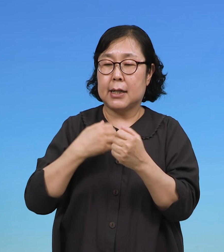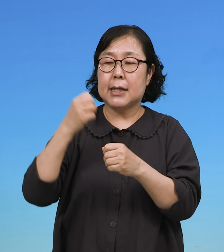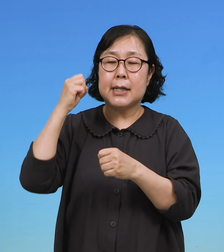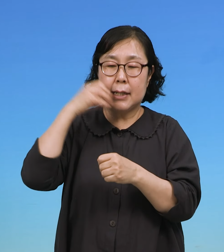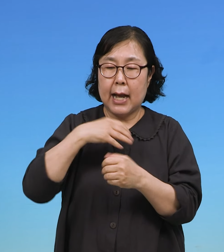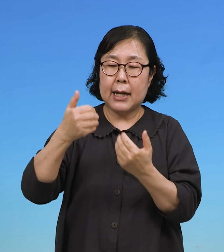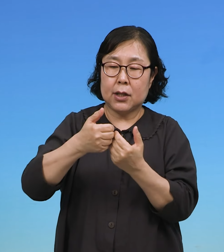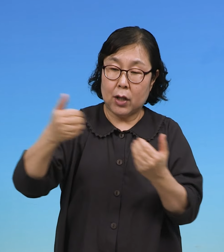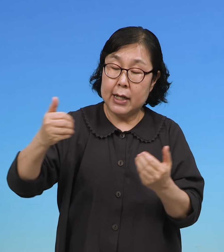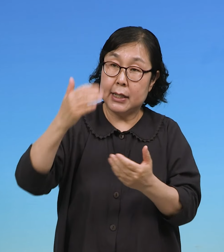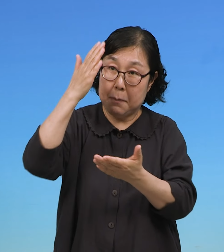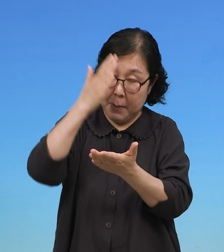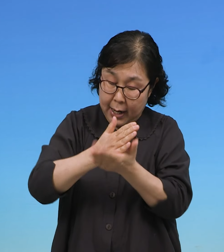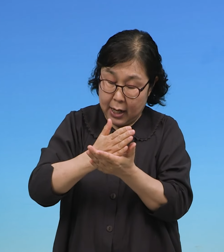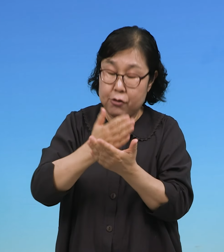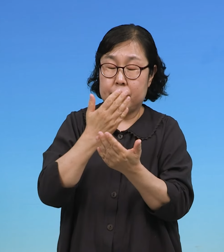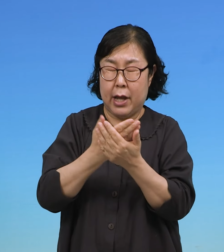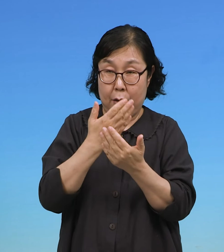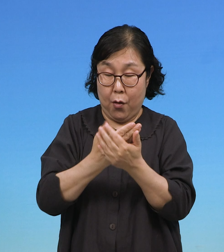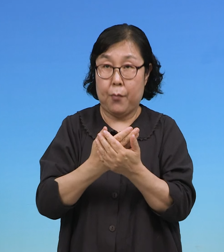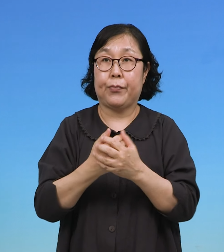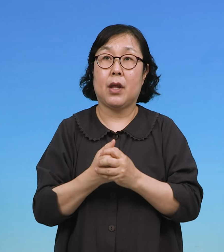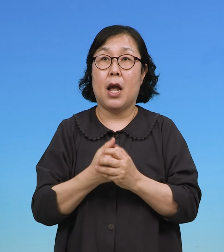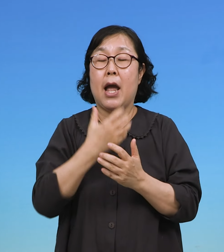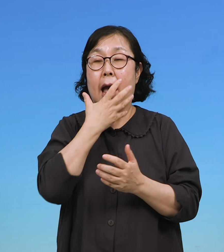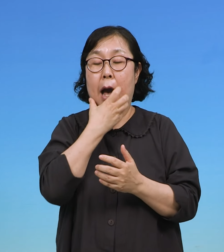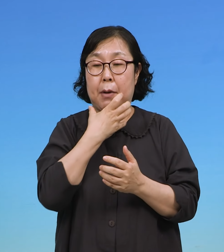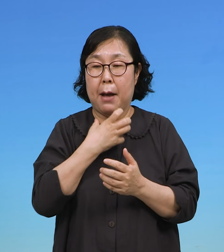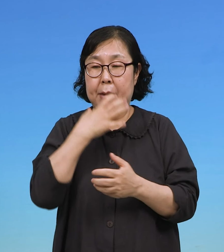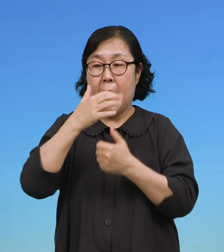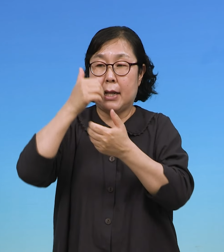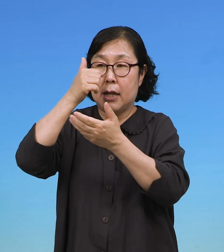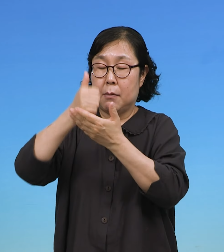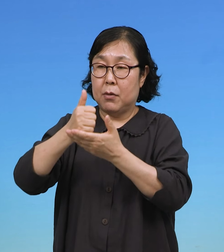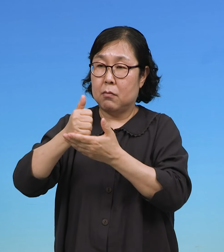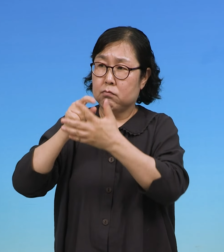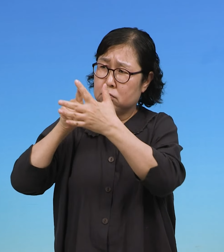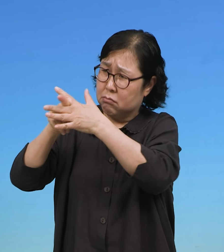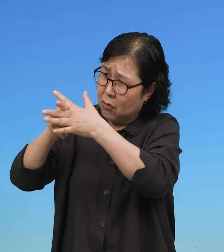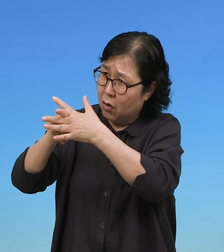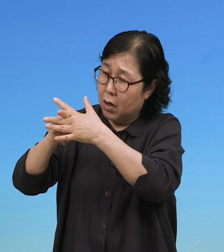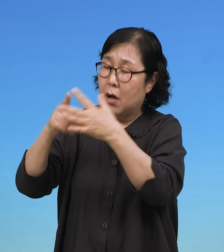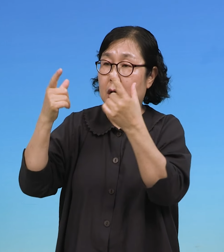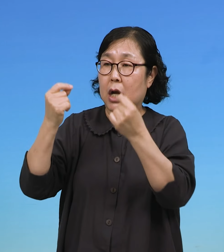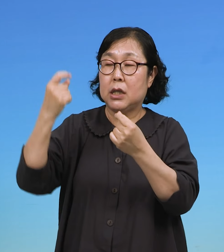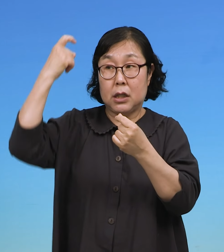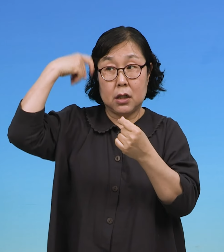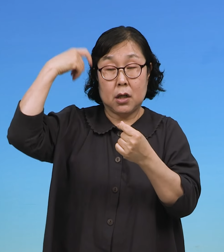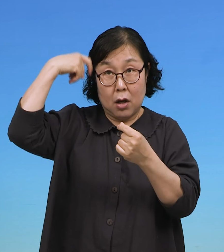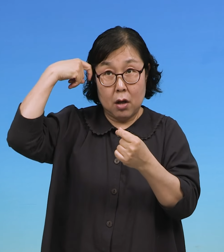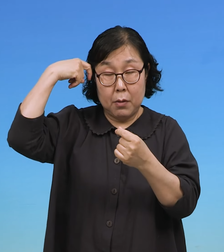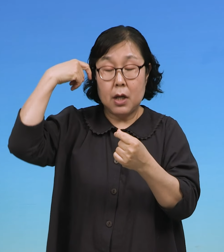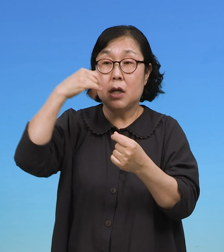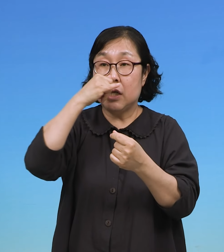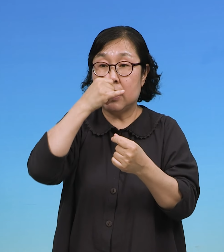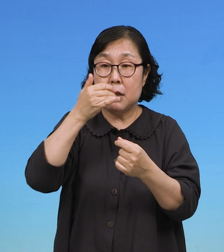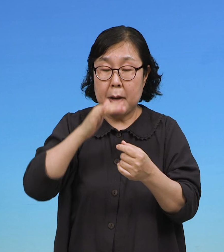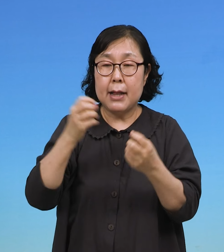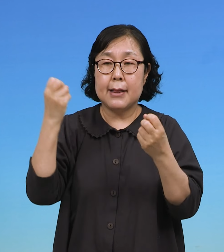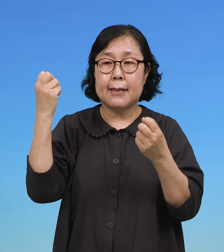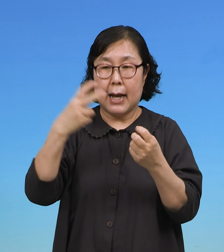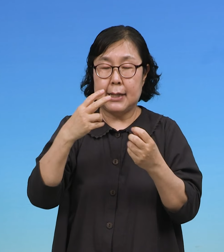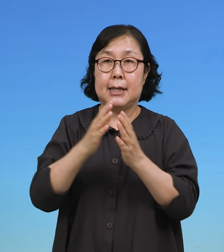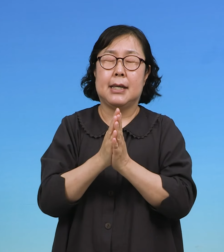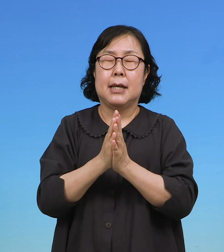떠나 지나가지 마시옵고. 이렇게 읽으면 아브라함이 꼭 하나님을 알아본 것처럼 그렇게 느끼게 번역을 해놨지만